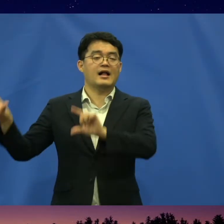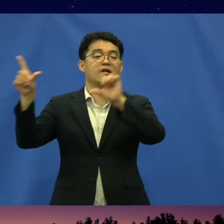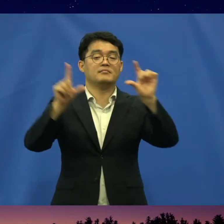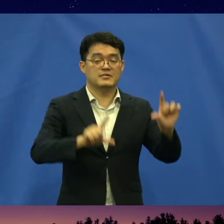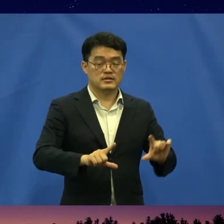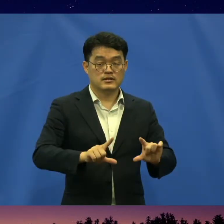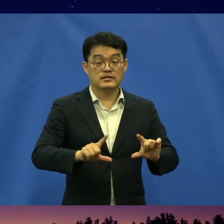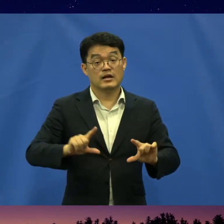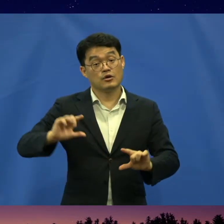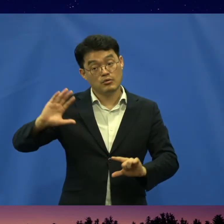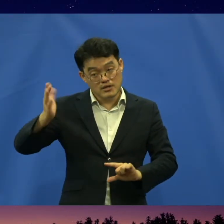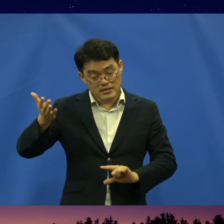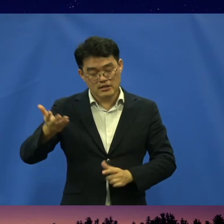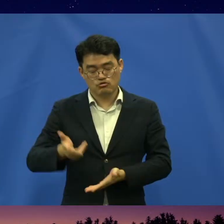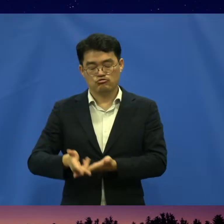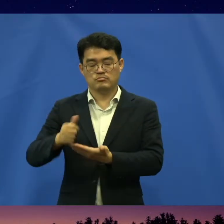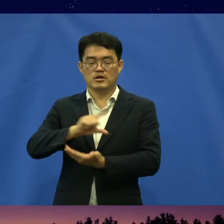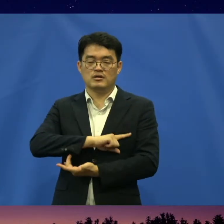속에서 일어나게 되기를